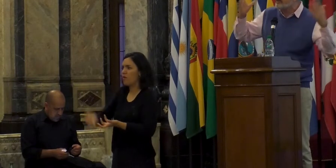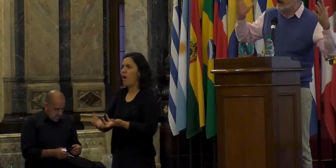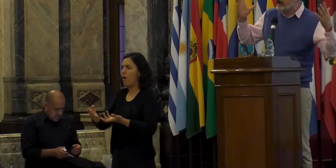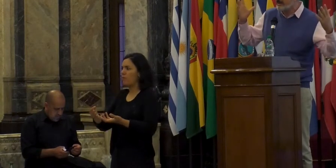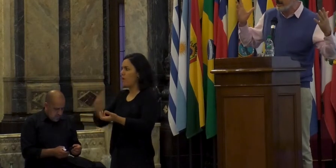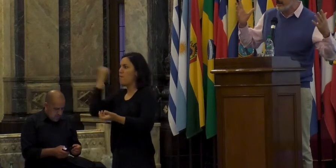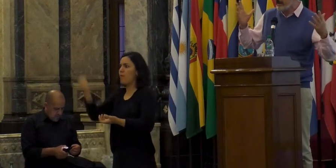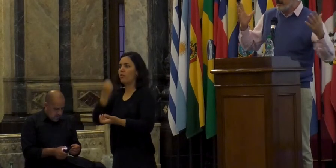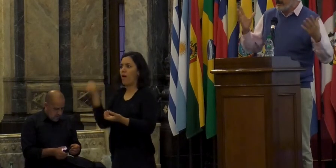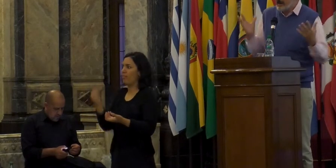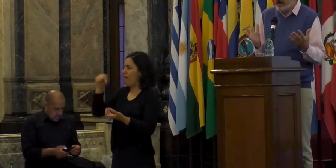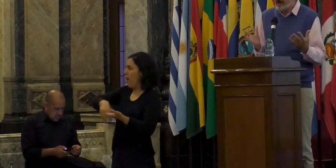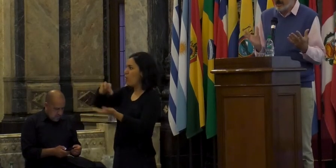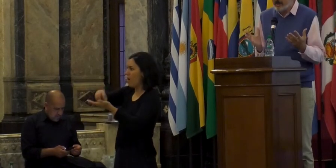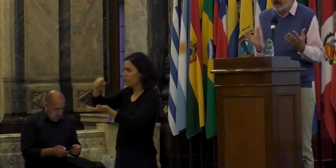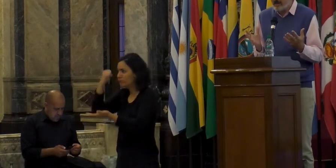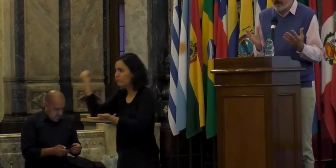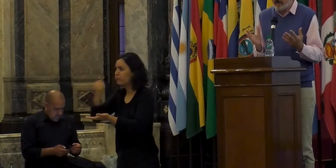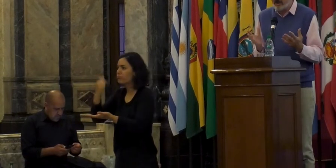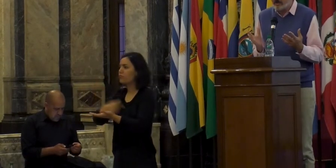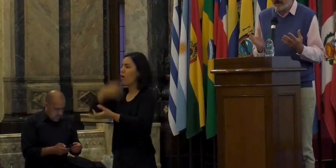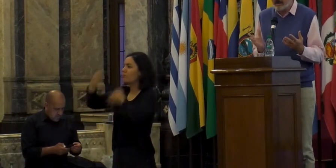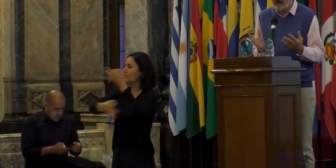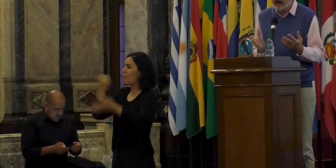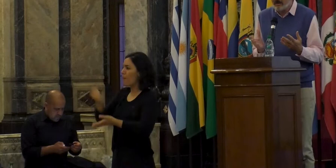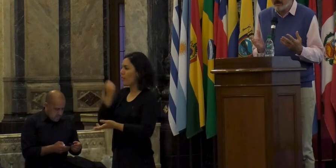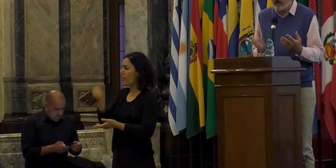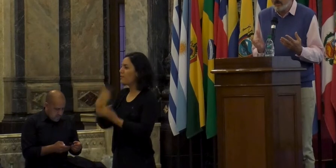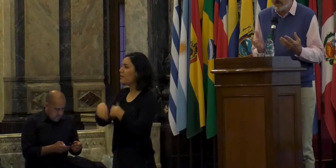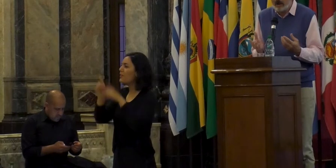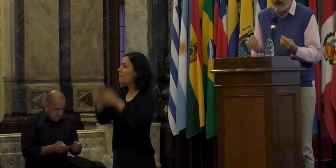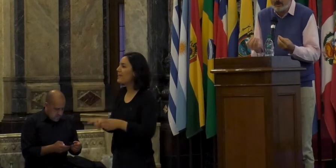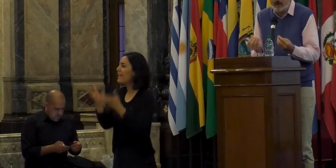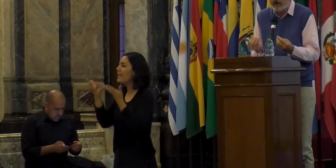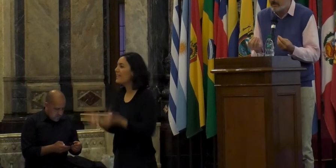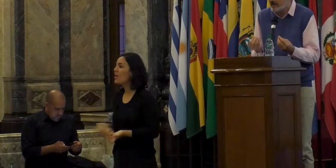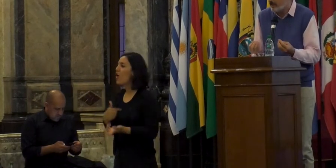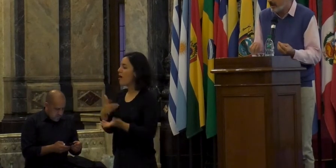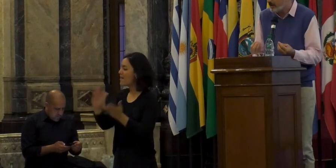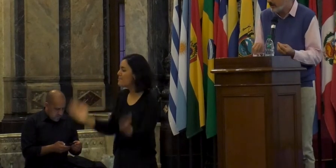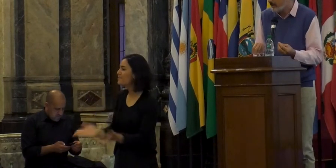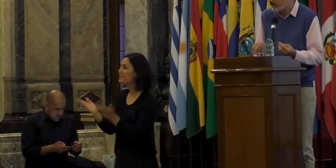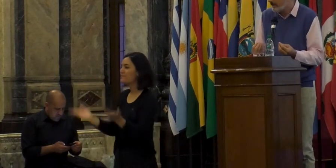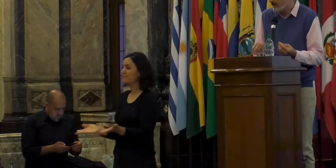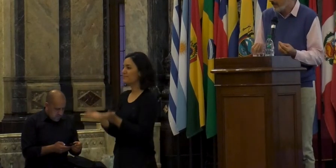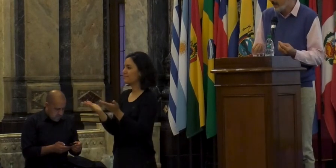un sitio muy grande, y también tengo la ambición de que podamos dar un aliento, un espacio a lo